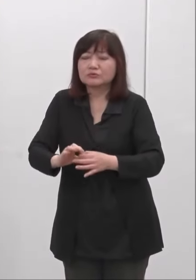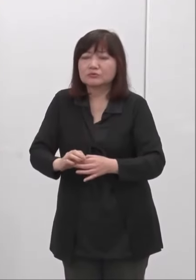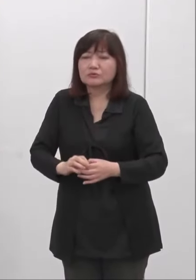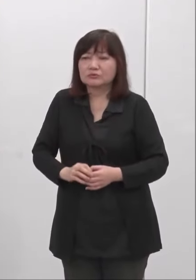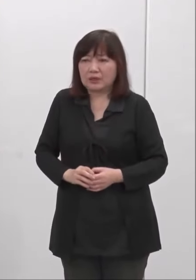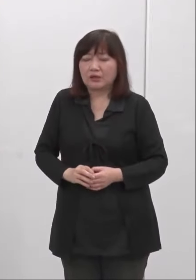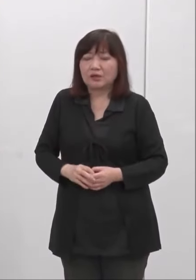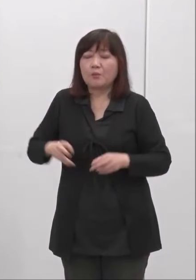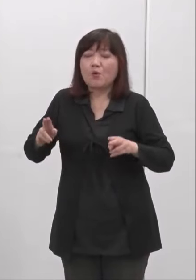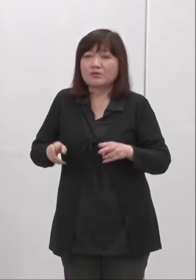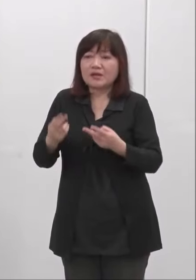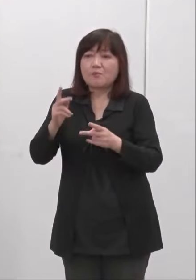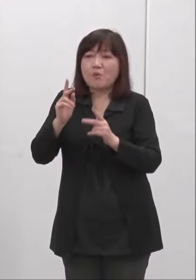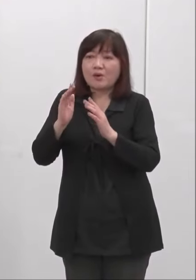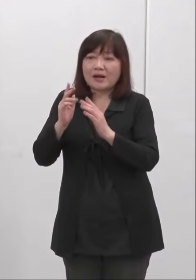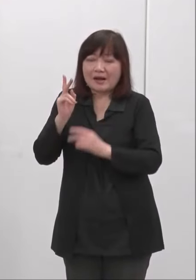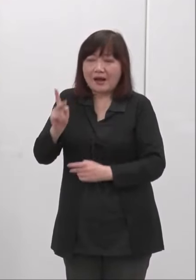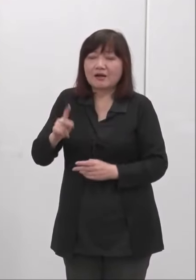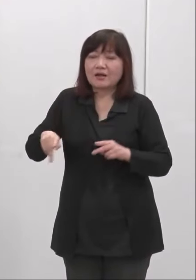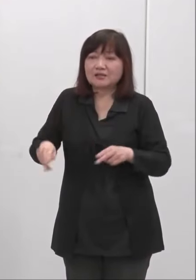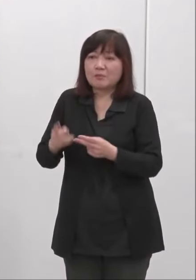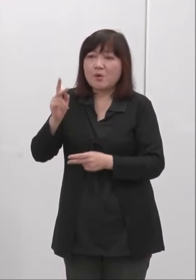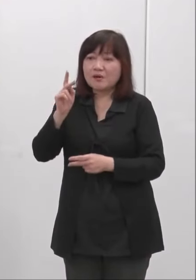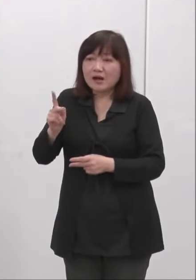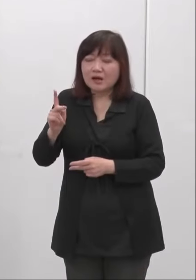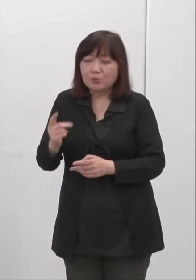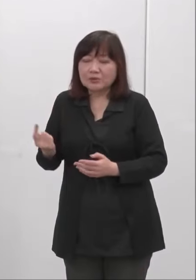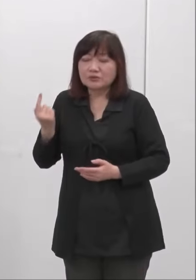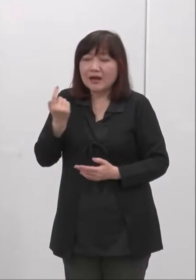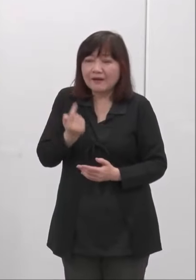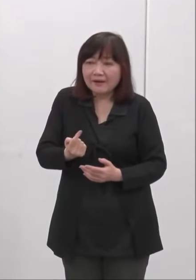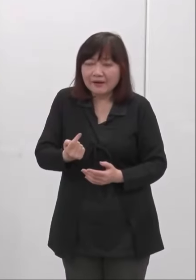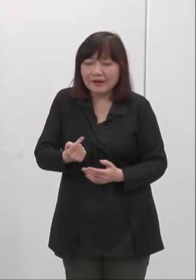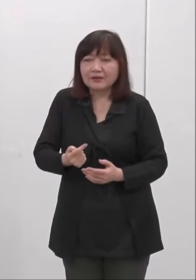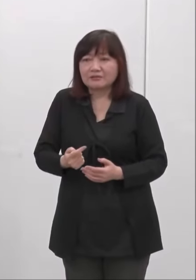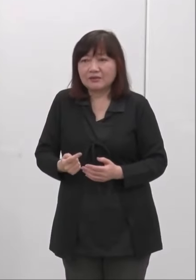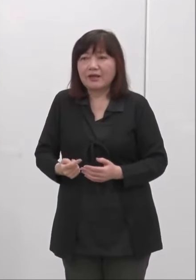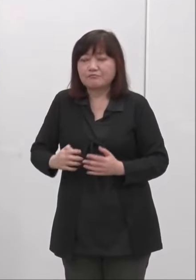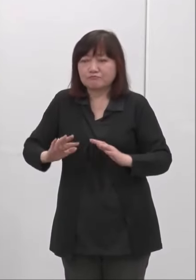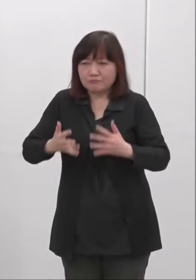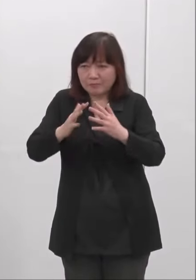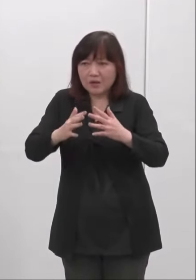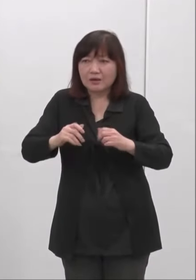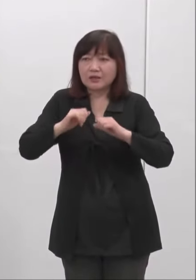いて想定されている地震のリスクに応じて技術的に土地の施工がされていると認識しています。